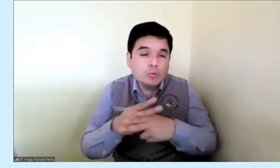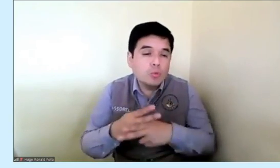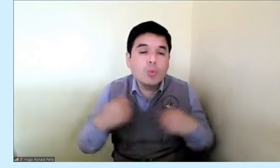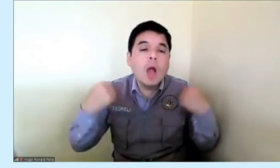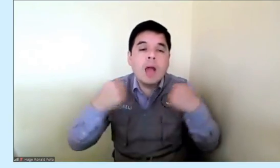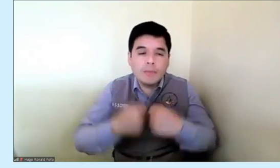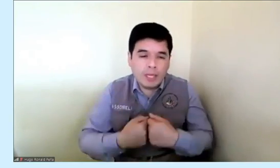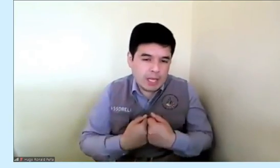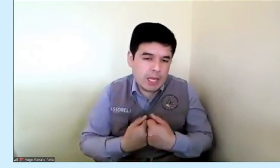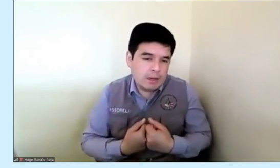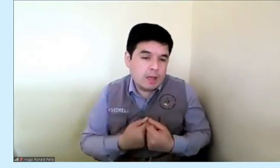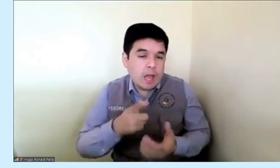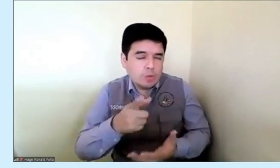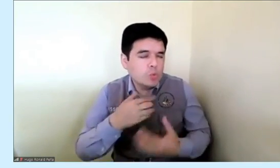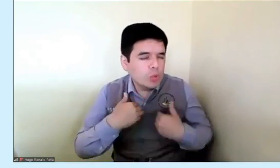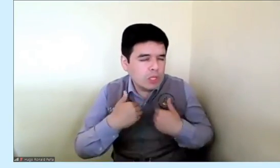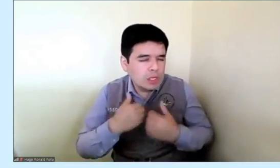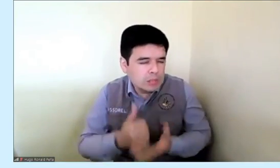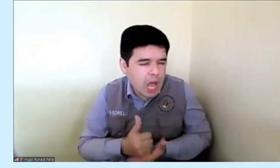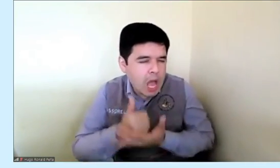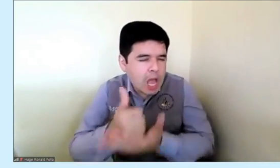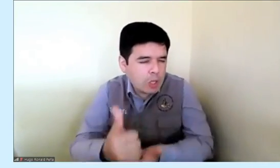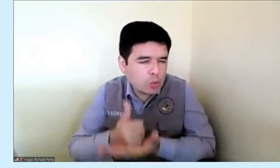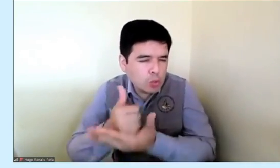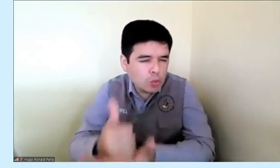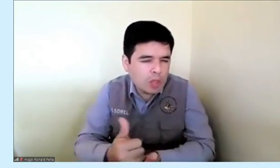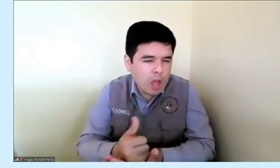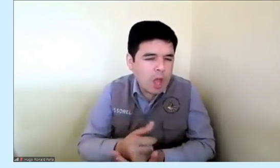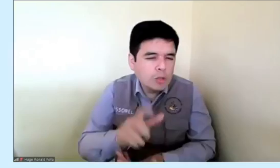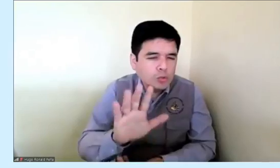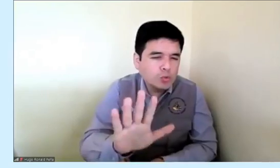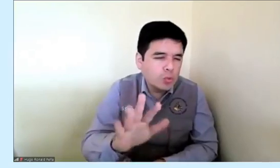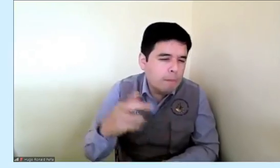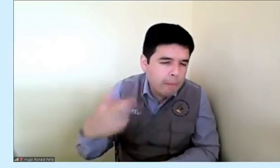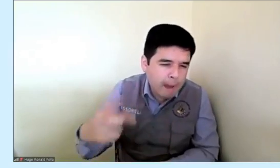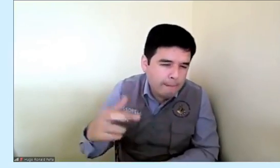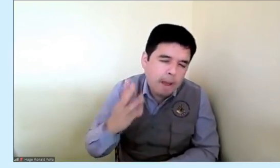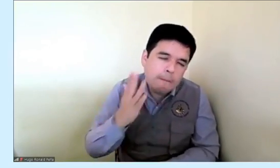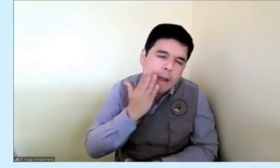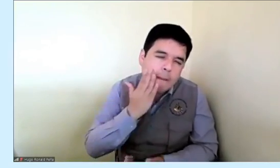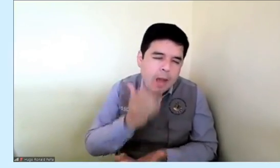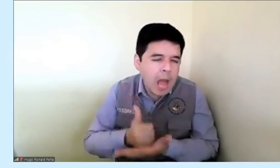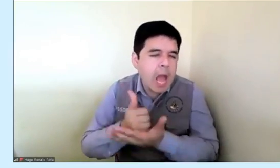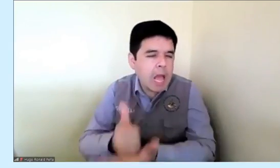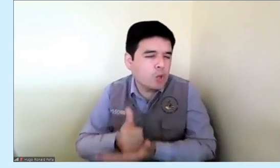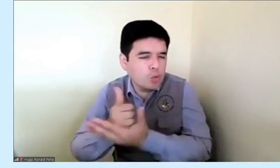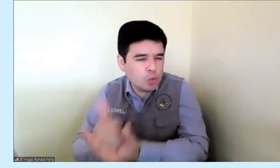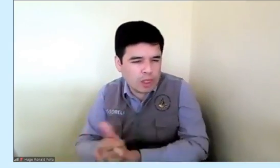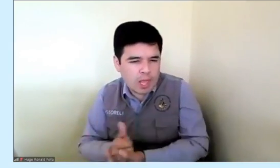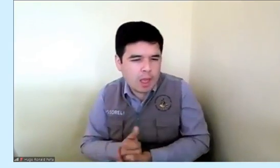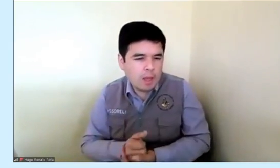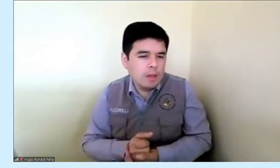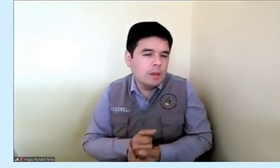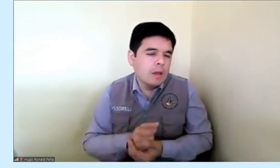Cada vez hay más frío. Cuídense, abríguense. Ustedes tienen que ayudar también a su papá, a su mamá.